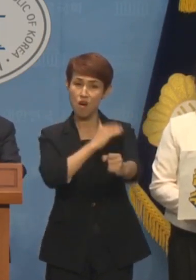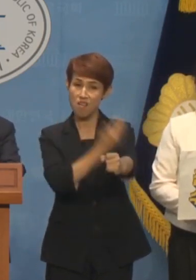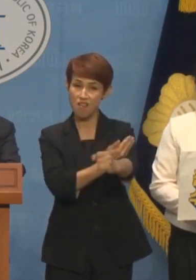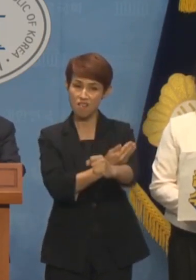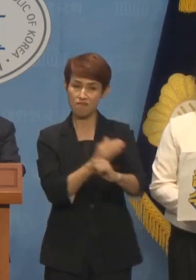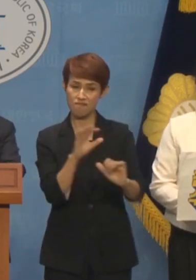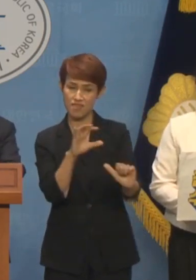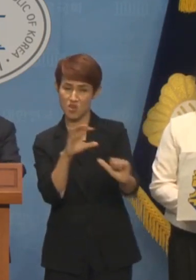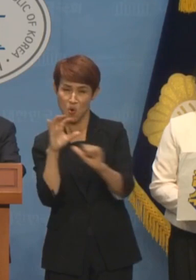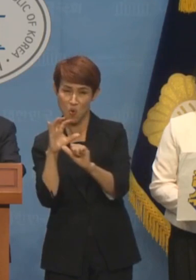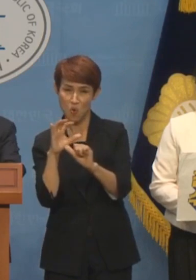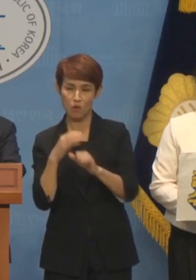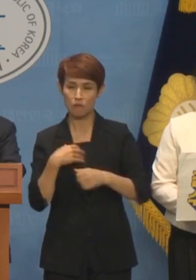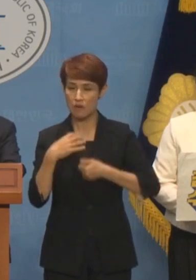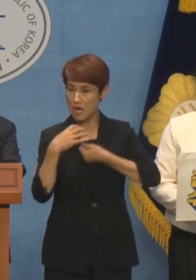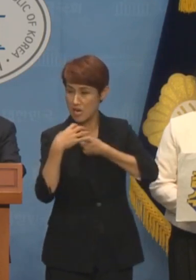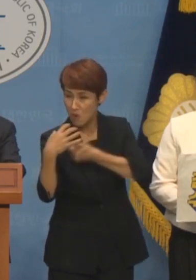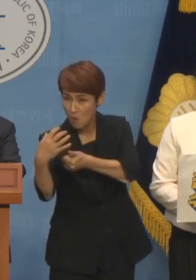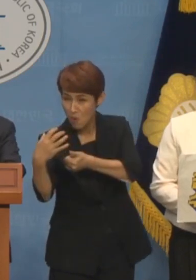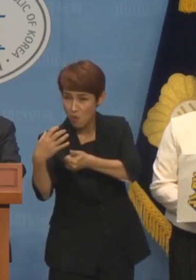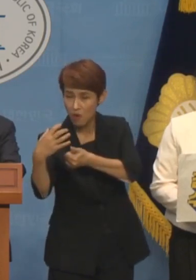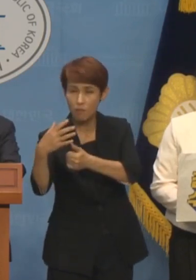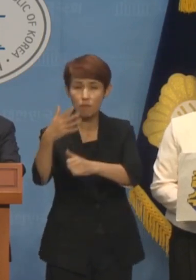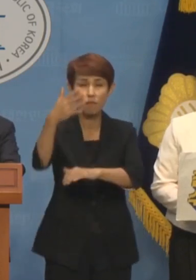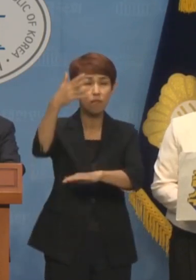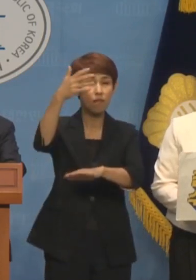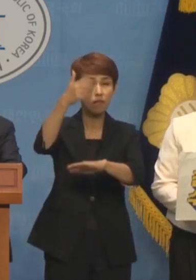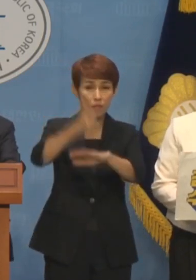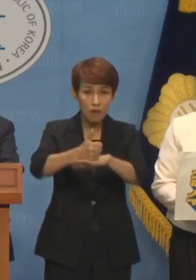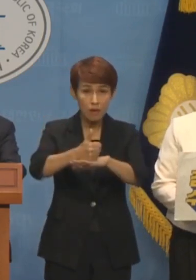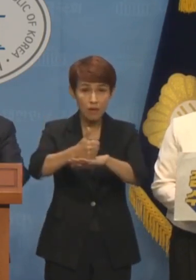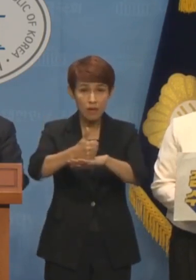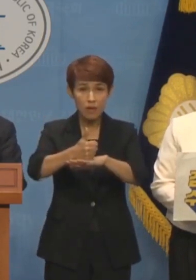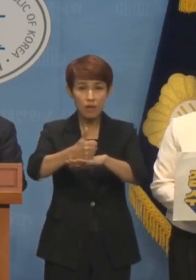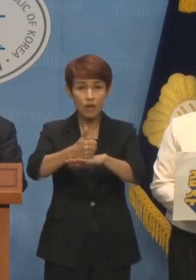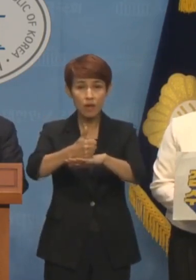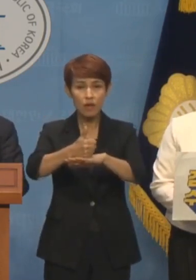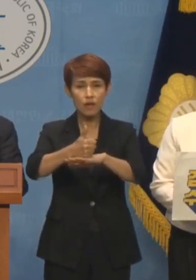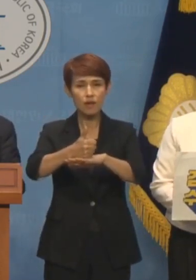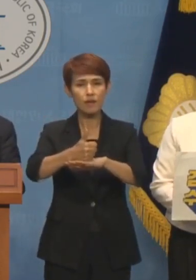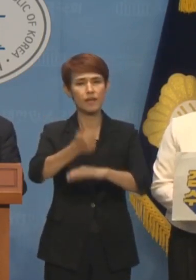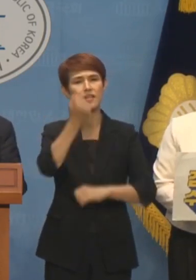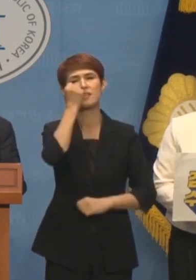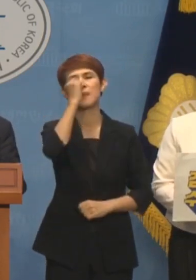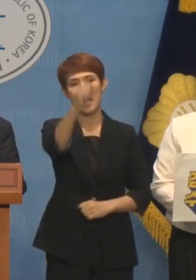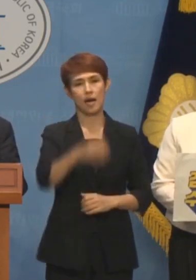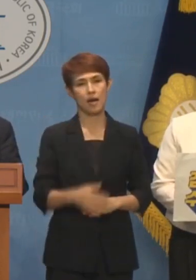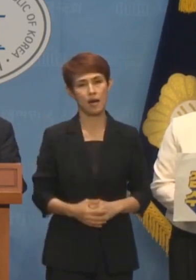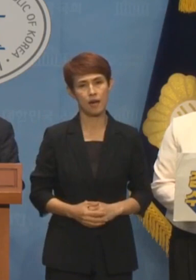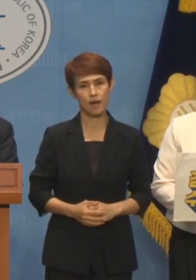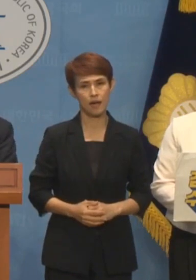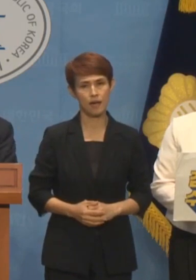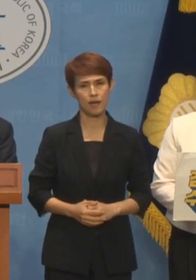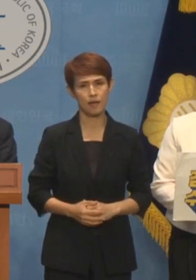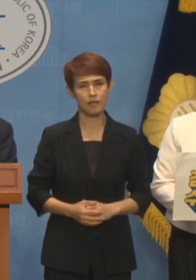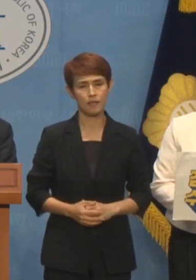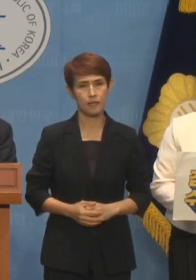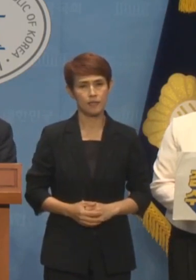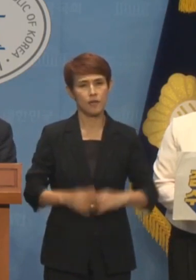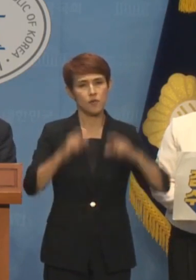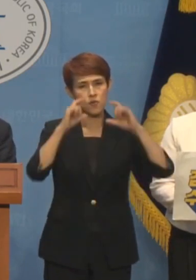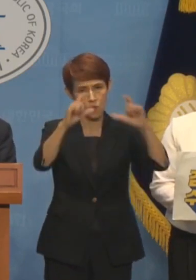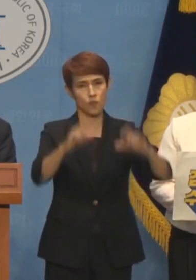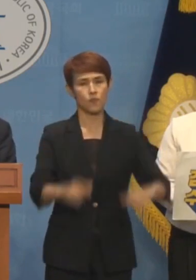이용되고 이용당하고 그 끝이 무엇인지, 그렇게 되면 어떻다는 것이 우리는 모두